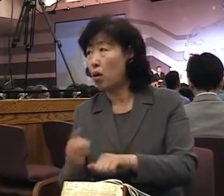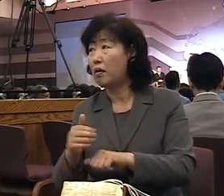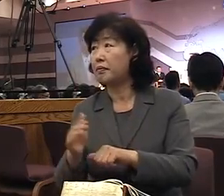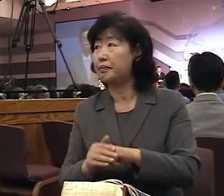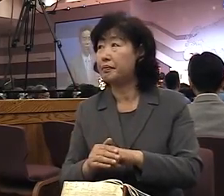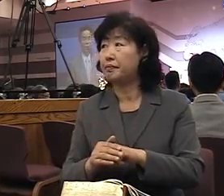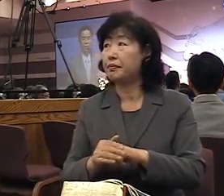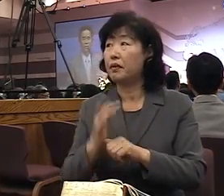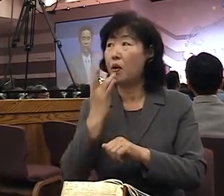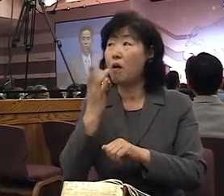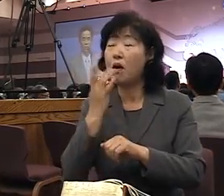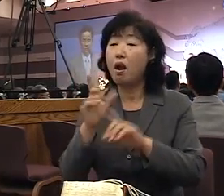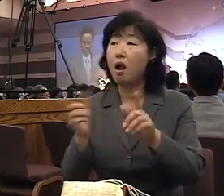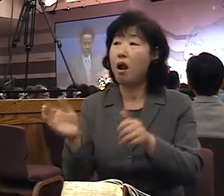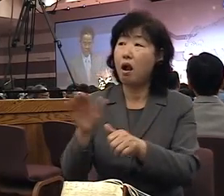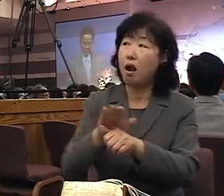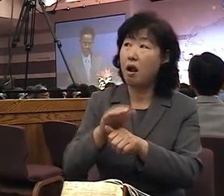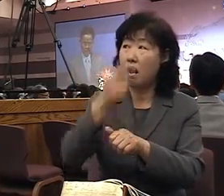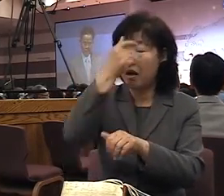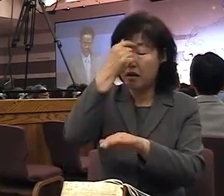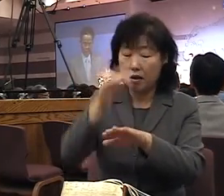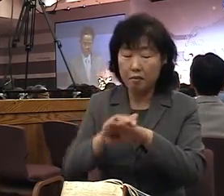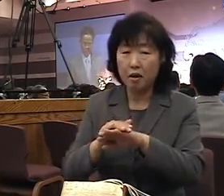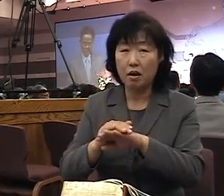화요일 7시 로즈힐